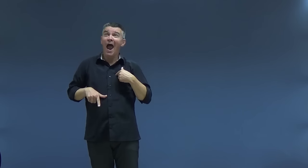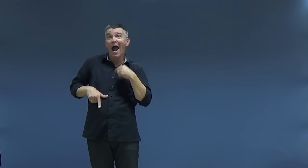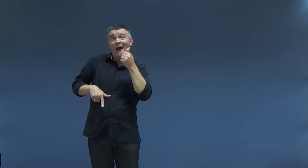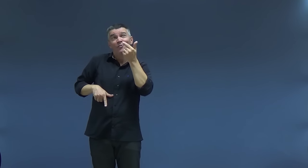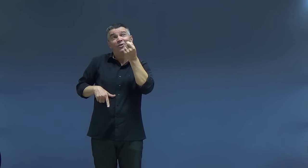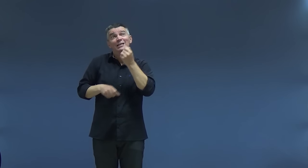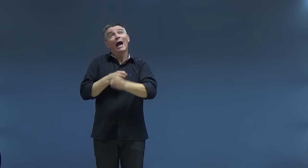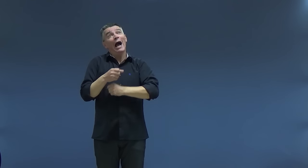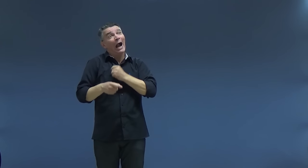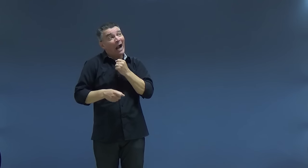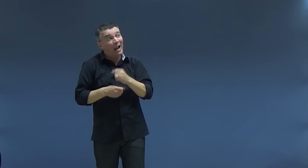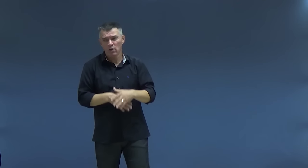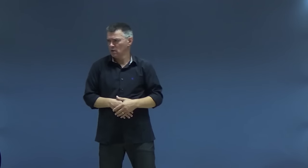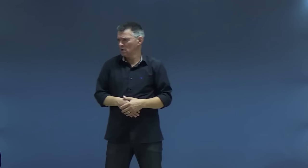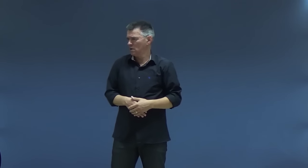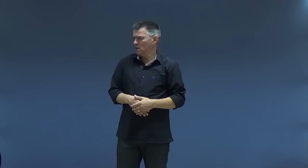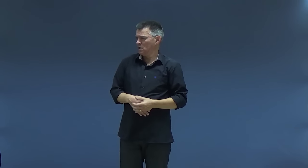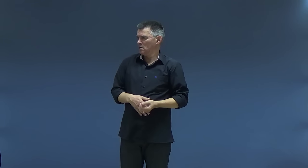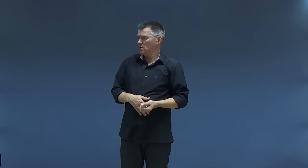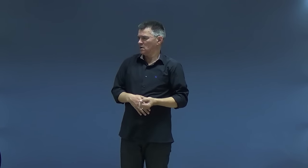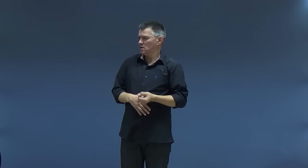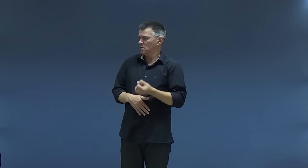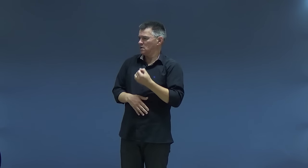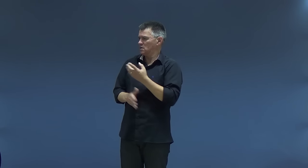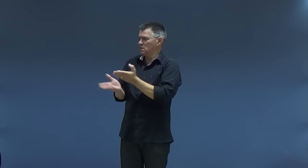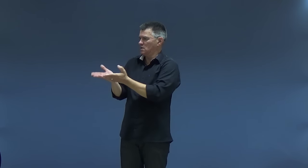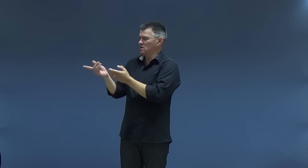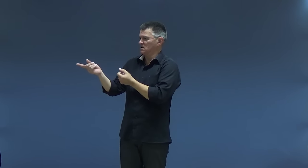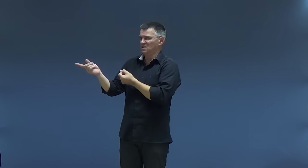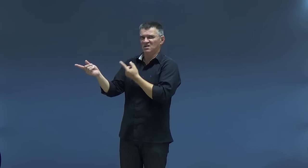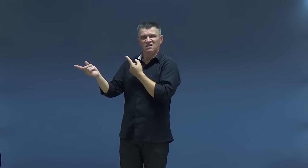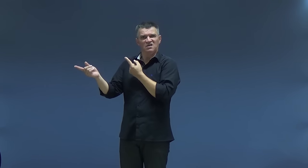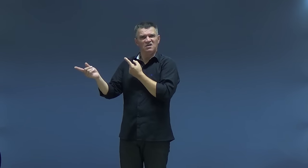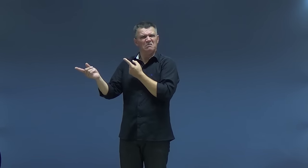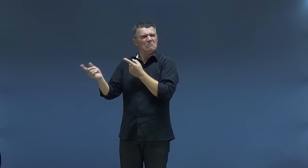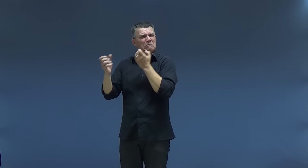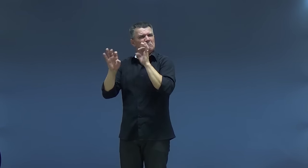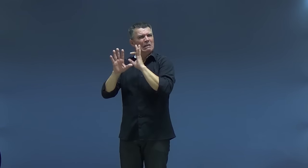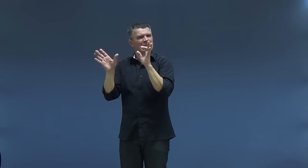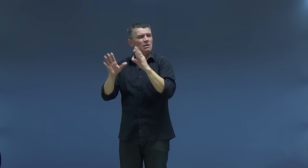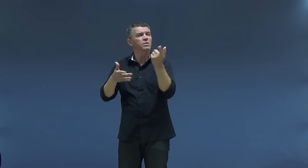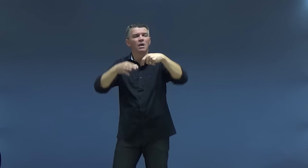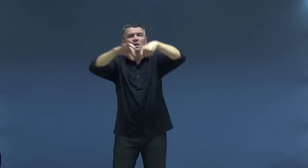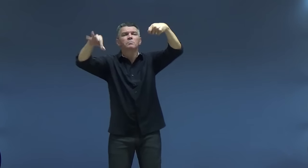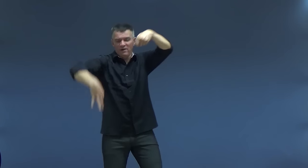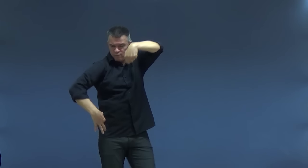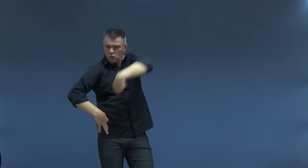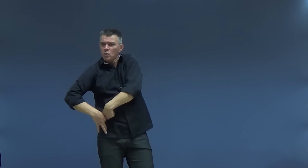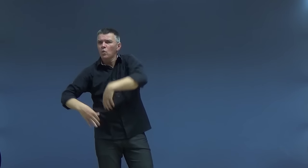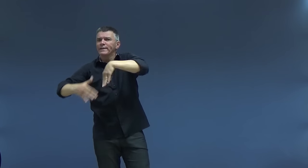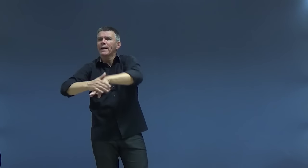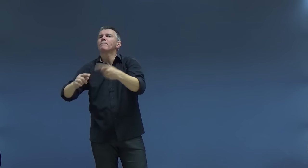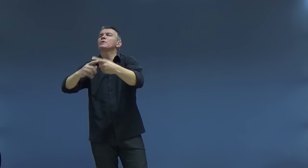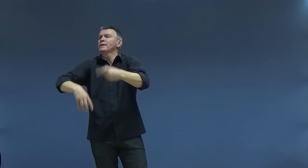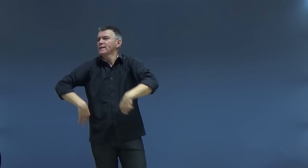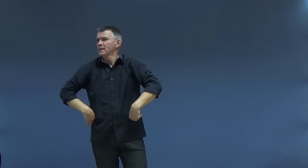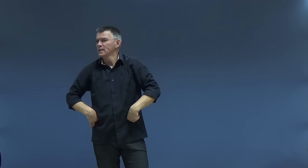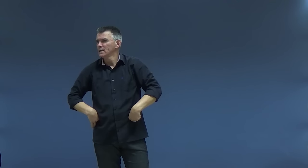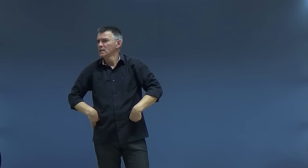Eu? Ah, eu tenho 20 anos na igreja já. Deve ser crente há tanto tempo. Você nunca me falou nada. Por que você fica